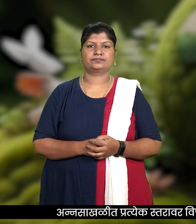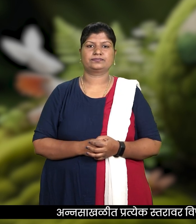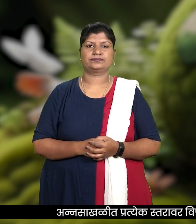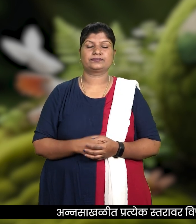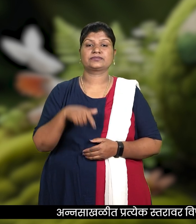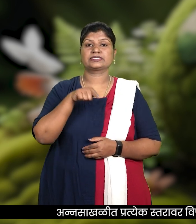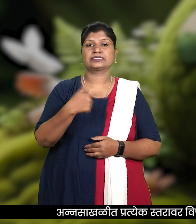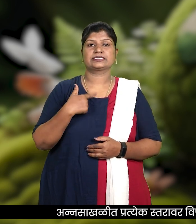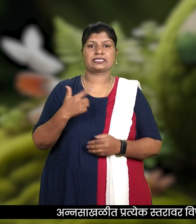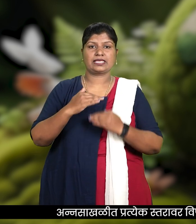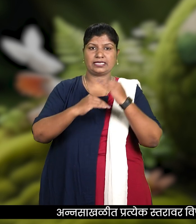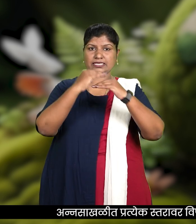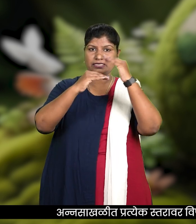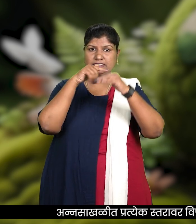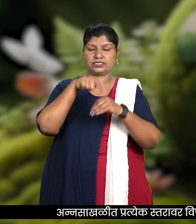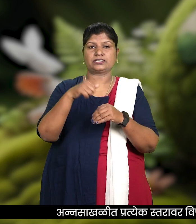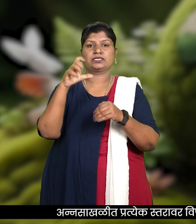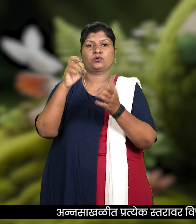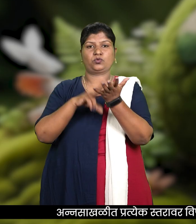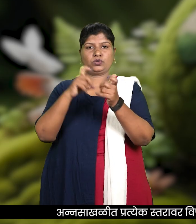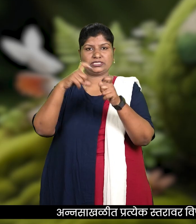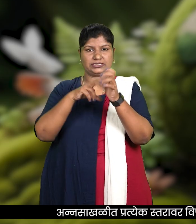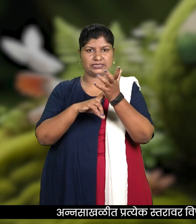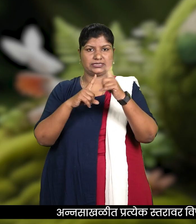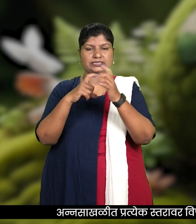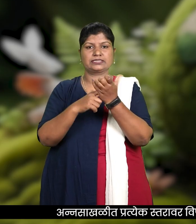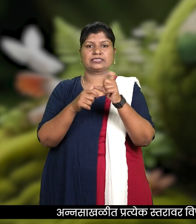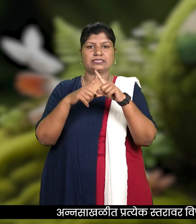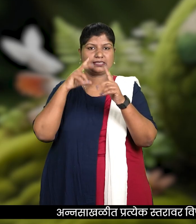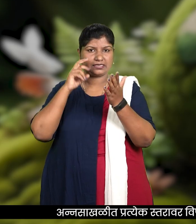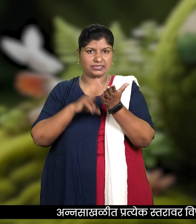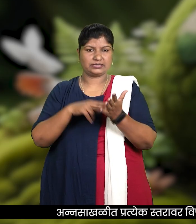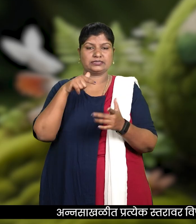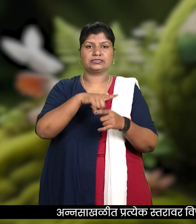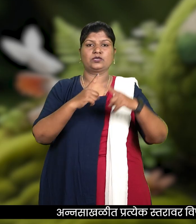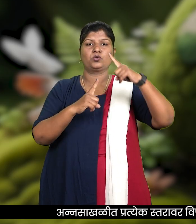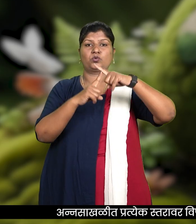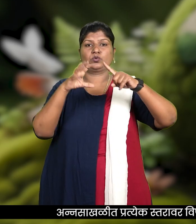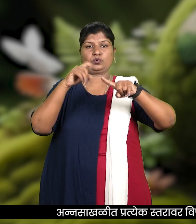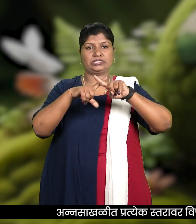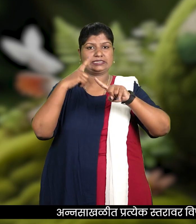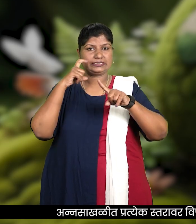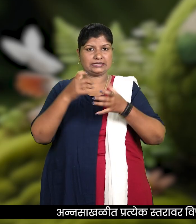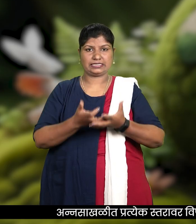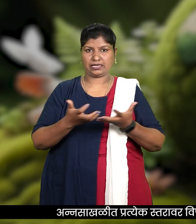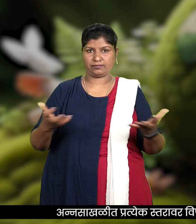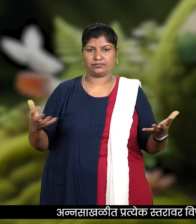अन्न साखळीत प्रत्येक स्तरावर विषारी पदार्थ किंवा प्रदूषकाचे प्रमाण वाढत जाते. याला जैववृद्धीकरण